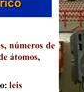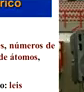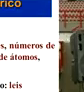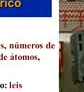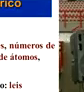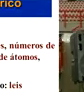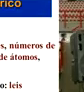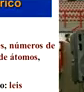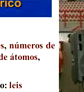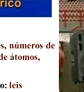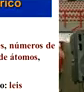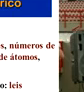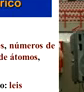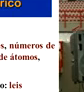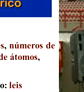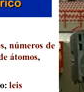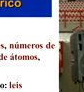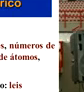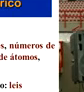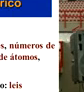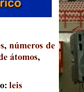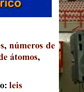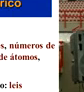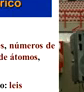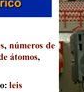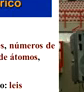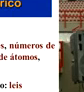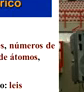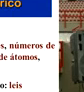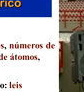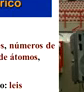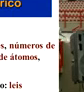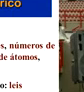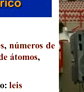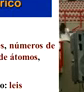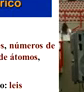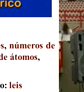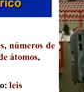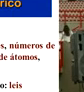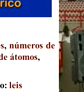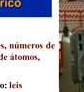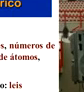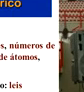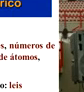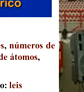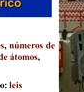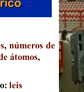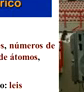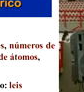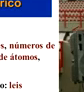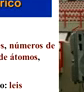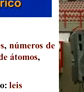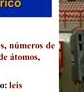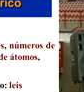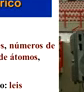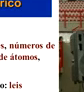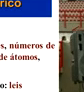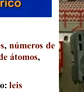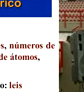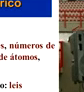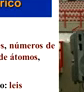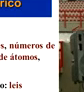continue fazendo a sua parte, venha. Essa é uma grande oportunidade que a Prefeitura de Fortaleza está dando para nós. Eu estudei